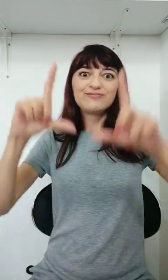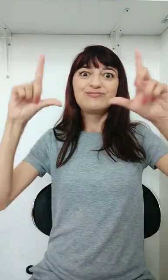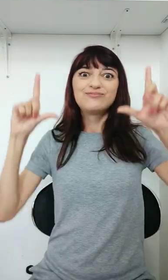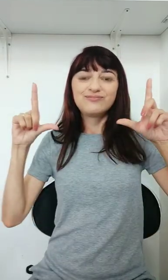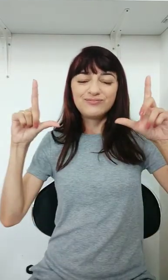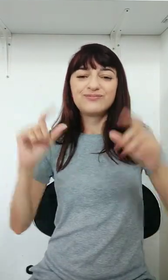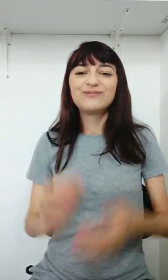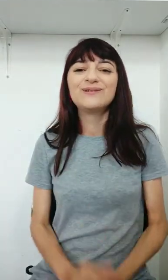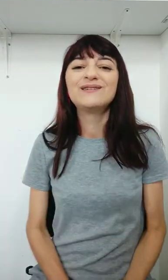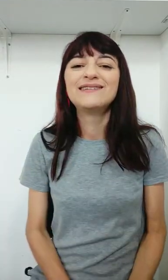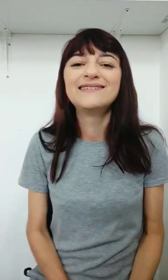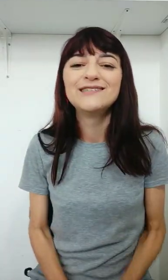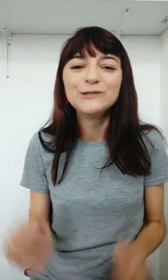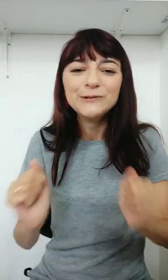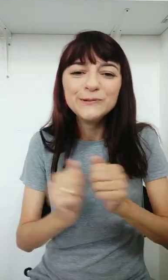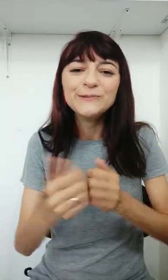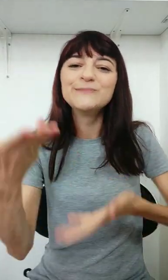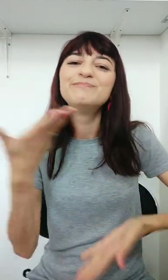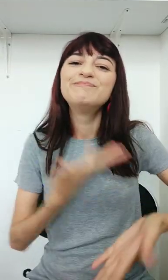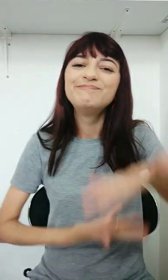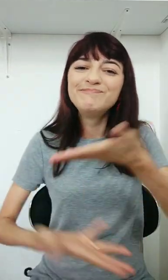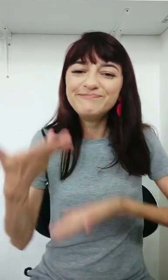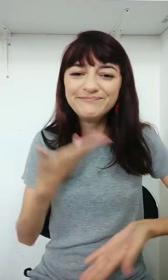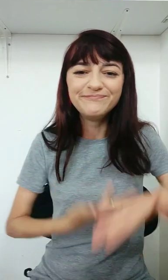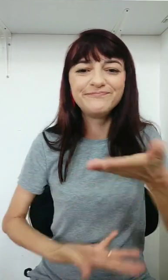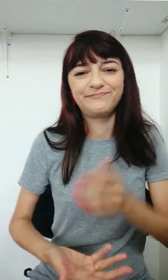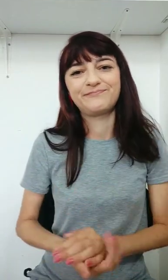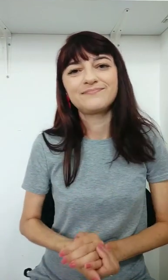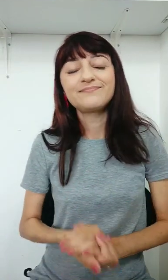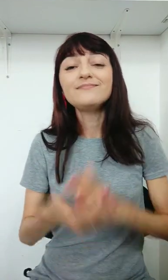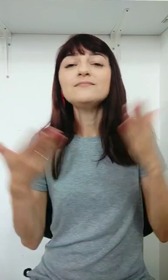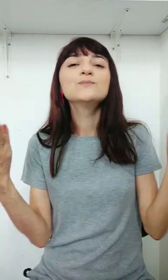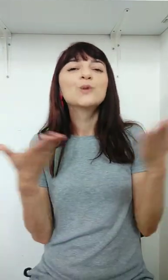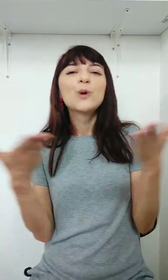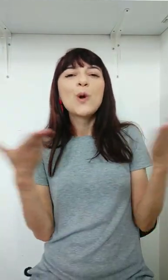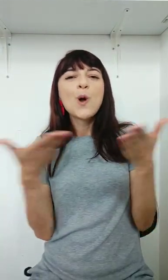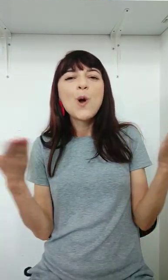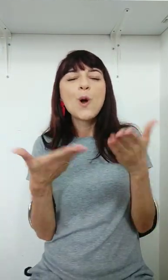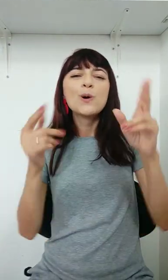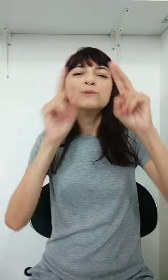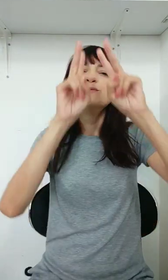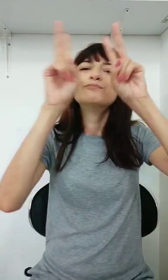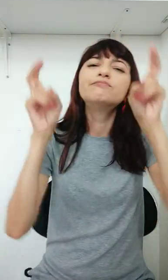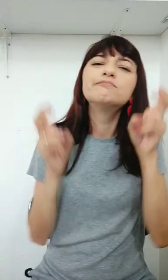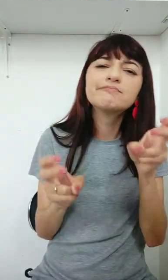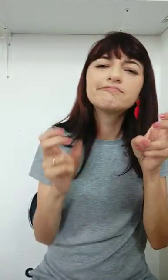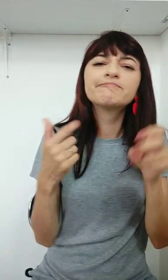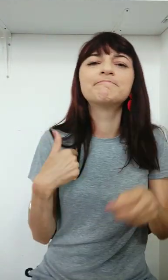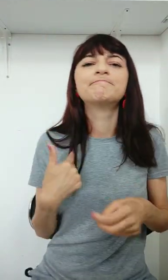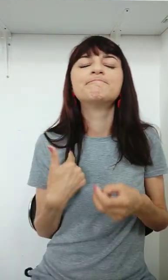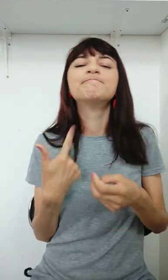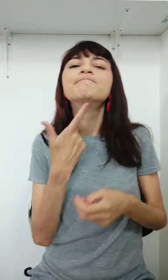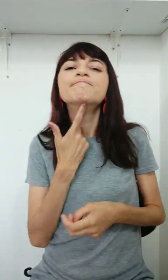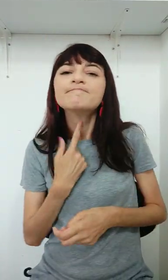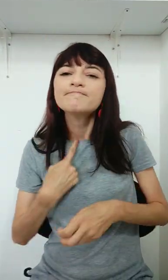estão aí participando da aula ao vivo, né? Vamos estar interagindo hoje aqui com vocês, tá bom? E hoje nós vamos